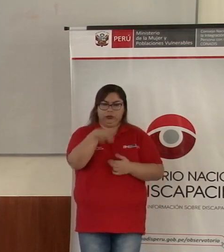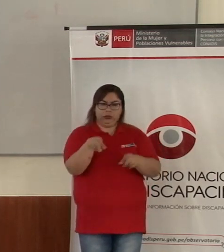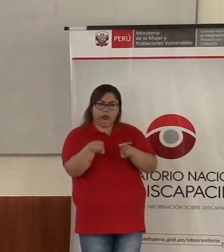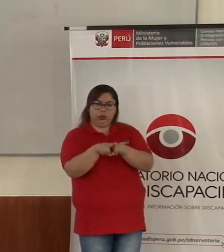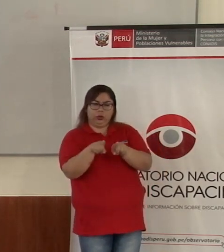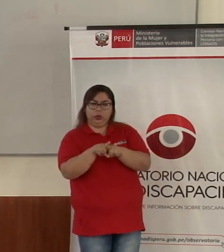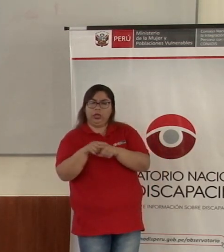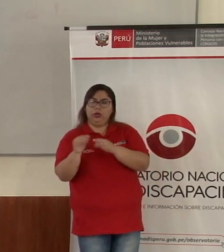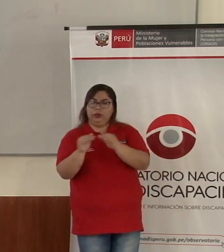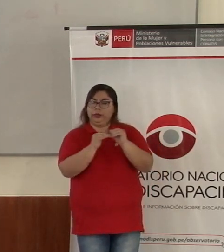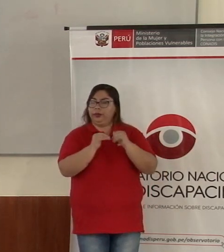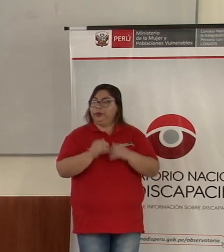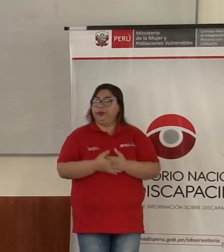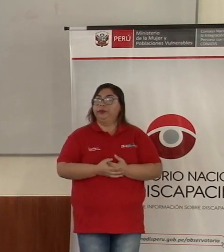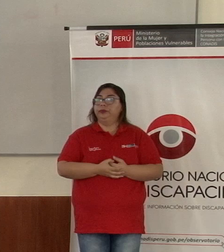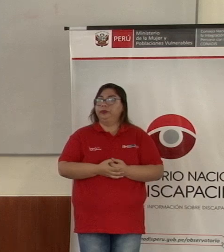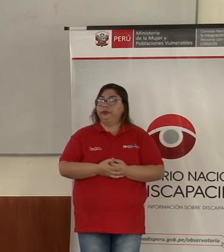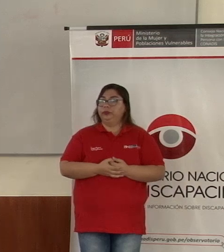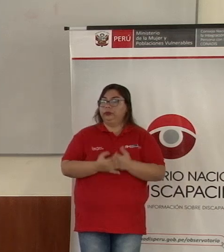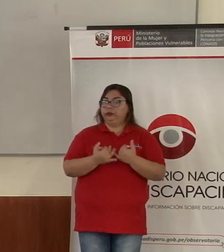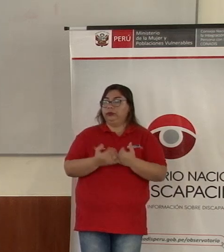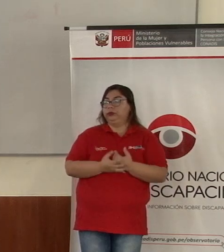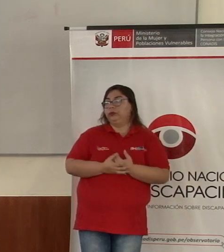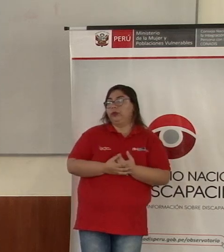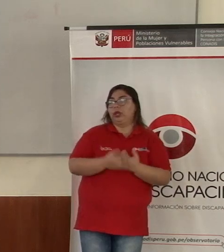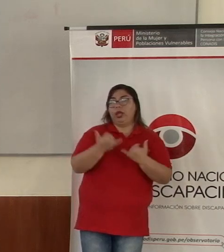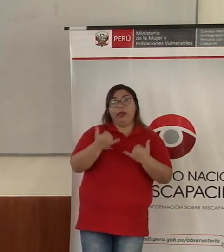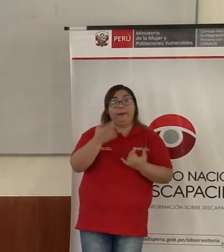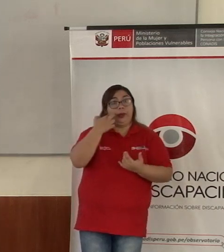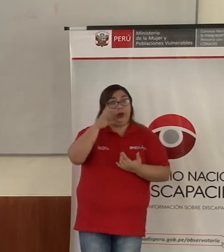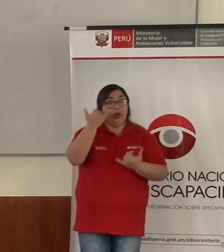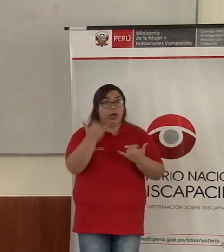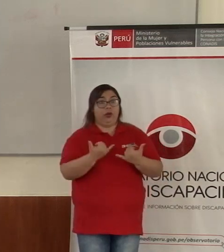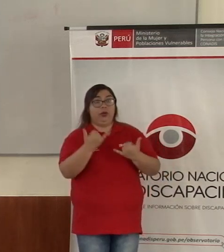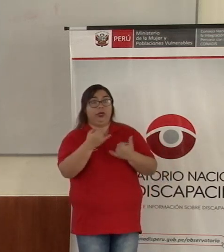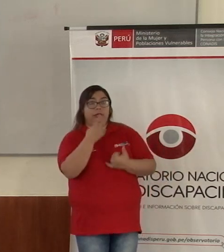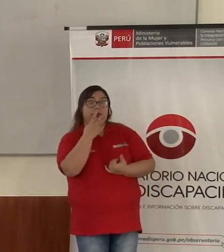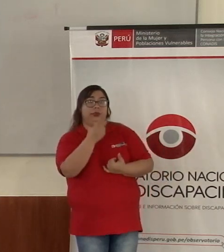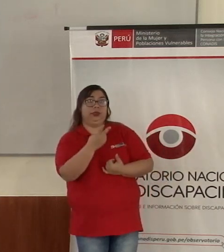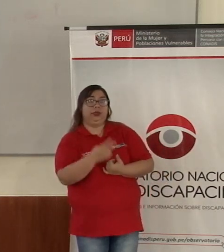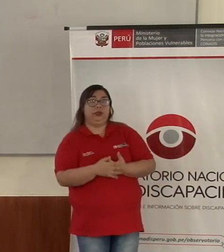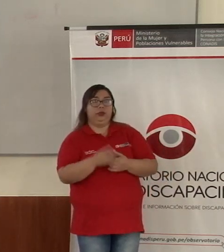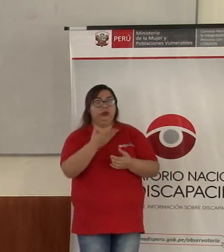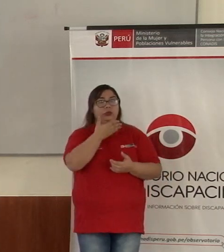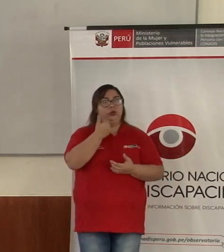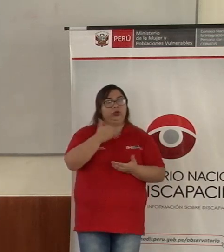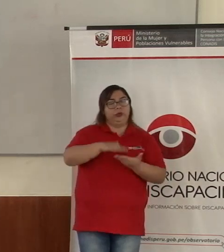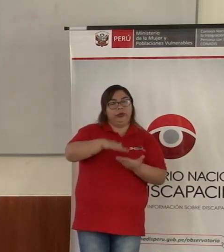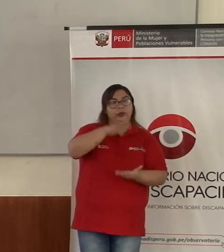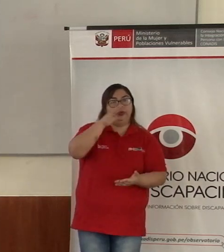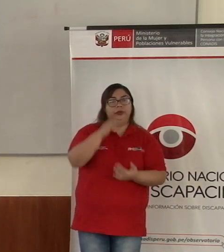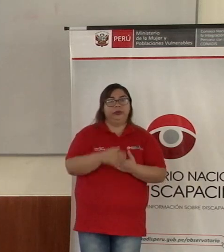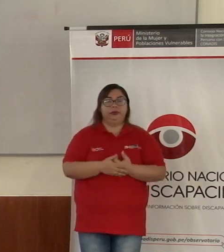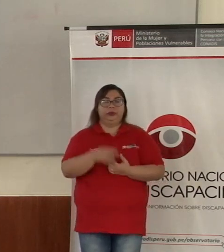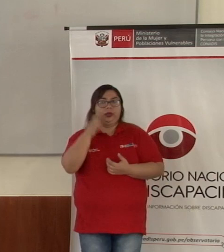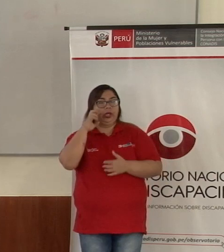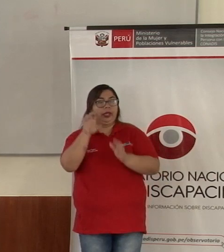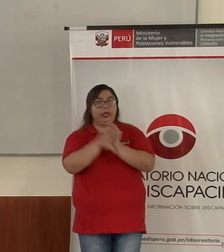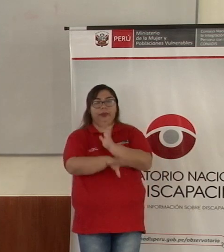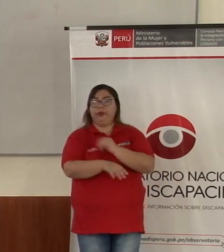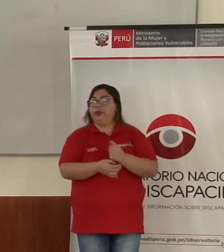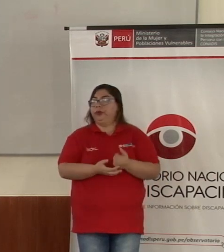lo mismo, ¿ya? Pero ahora sí le damos un matiz mucho mejor. Por